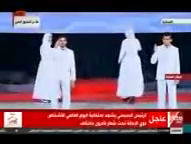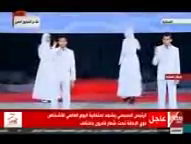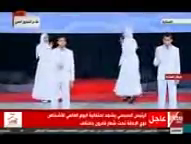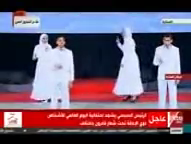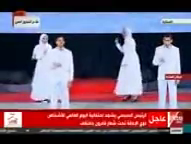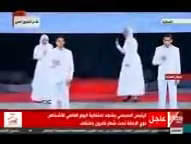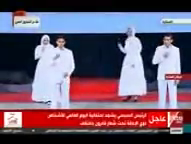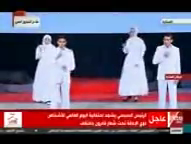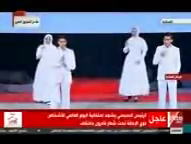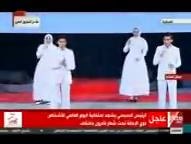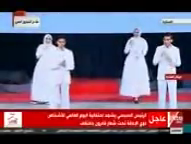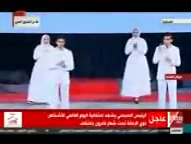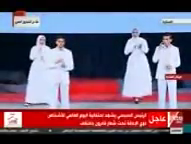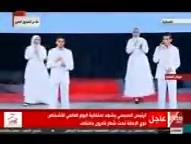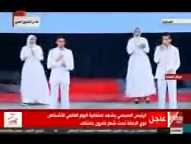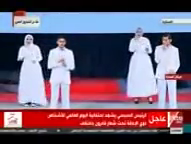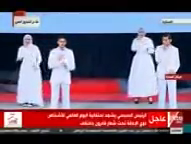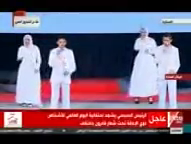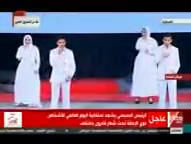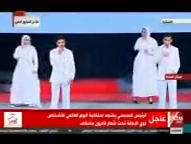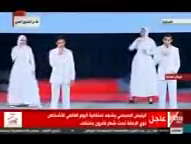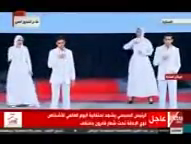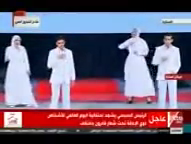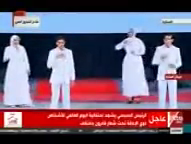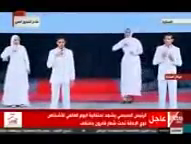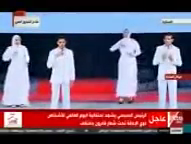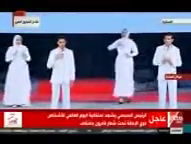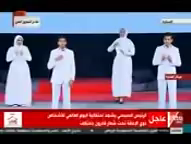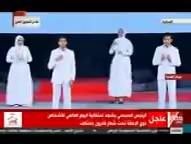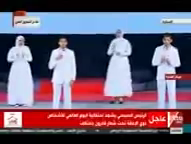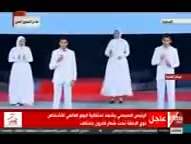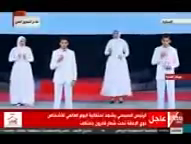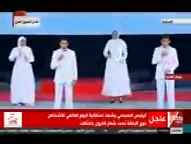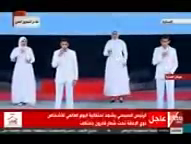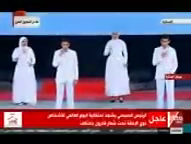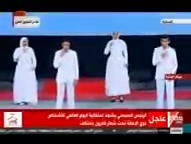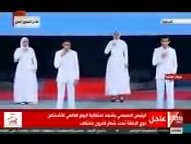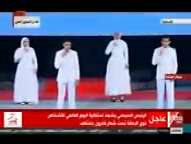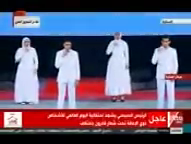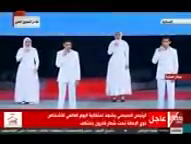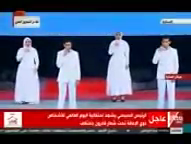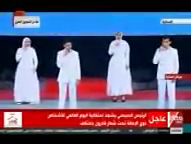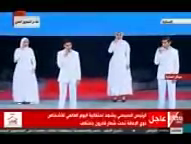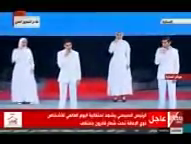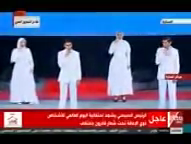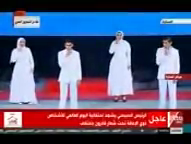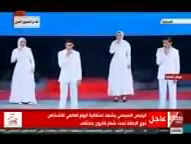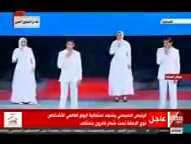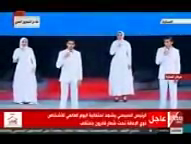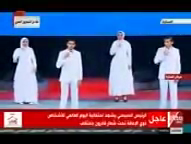الله. رقت عيناي شوقا ولطيبة ذرفت